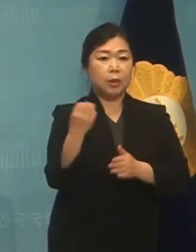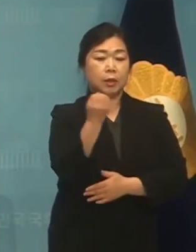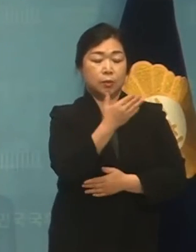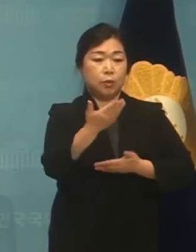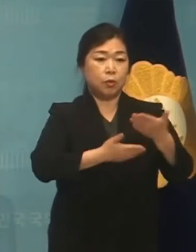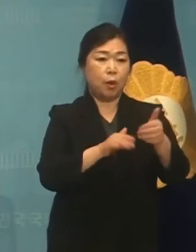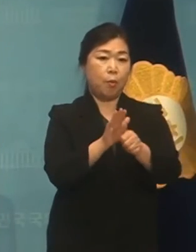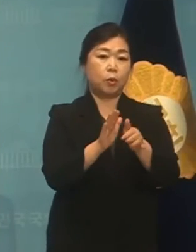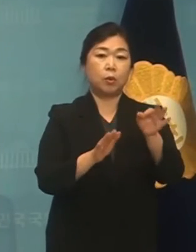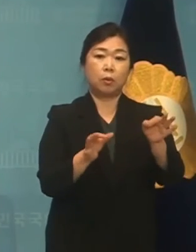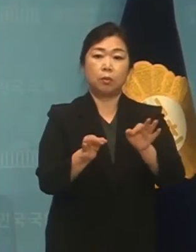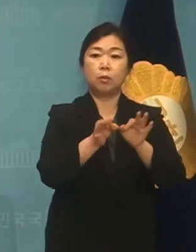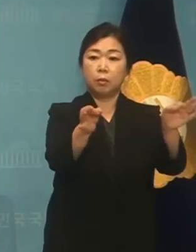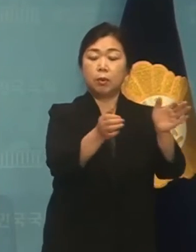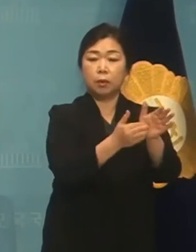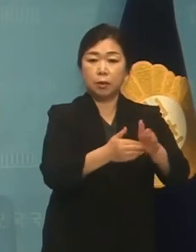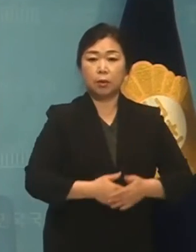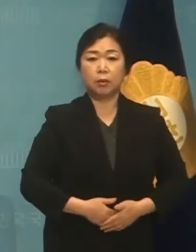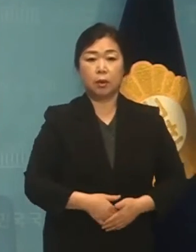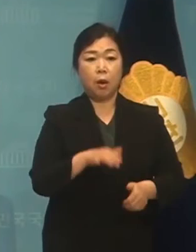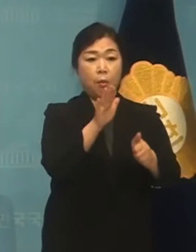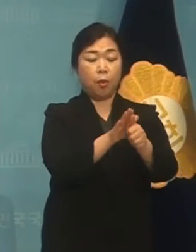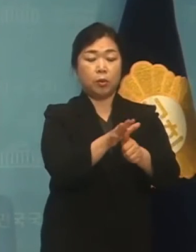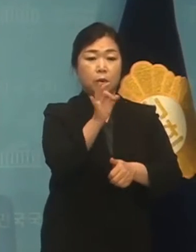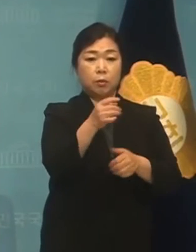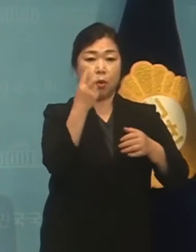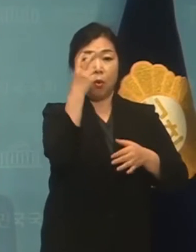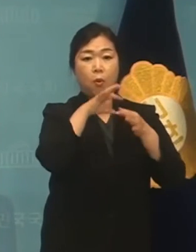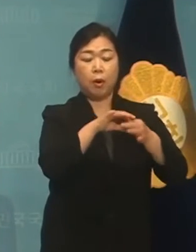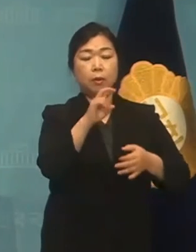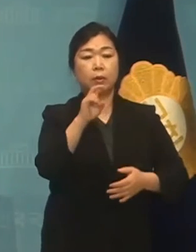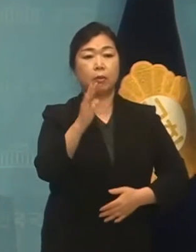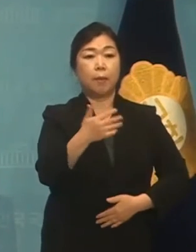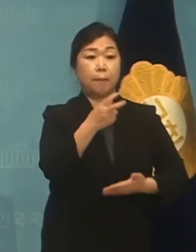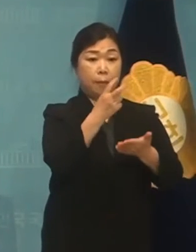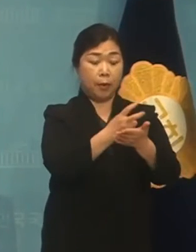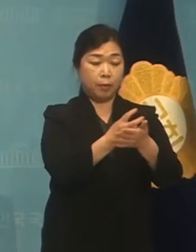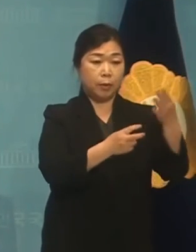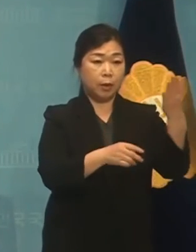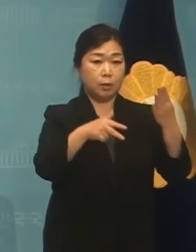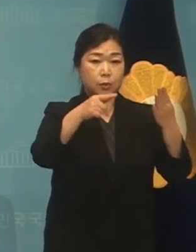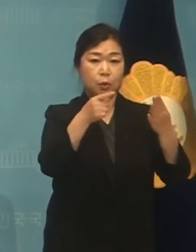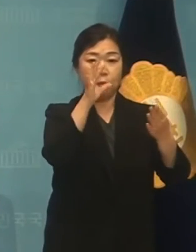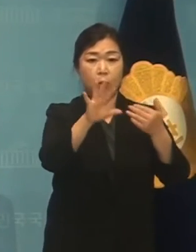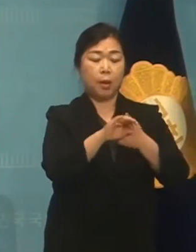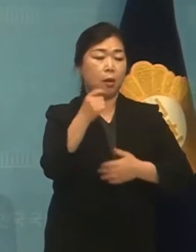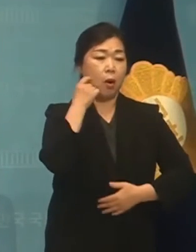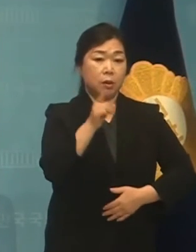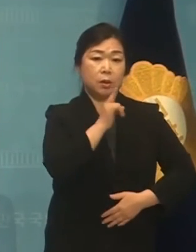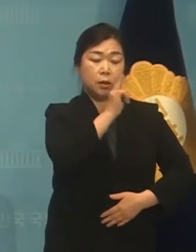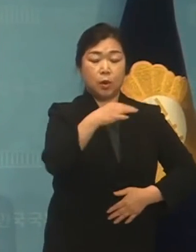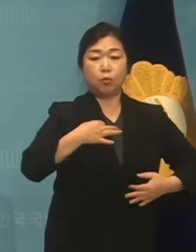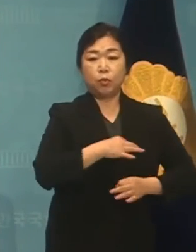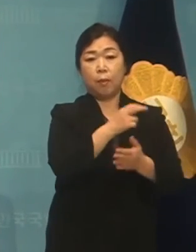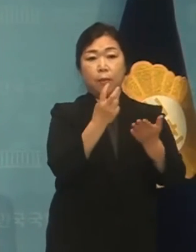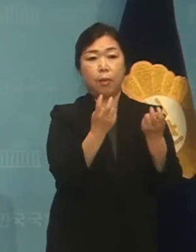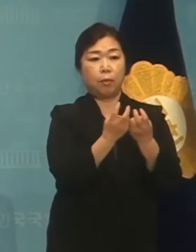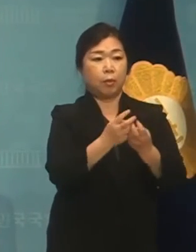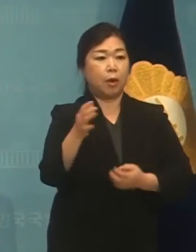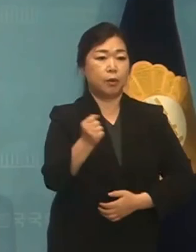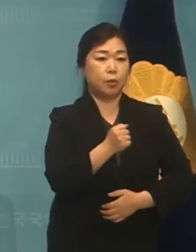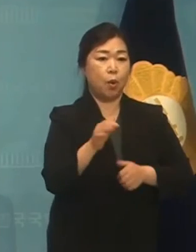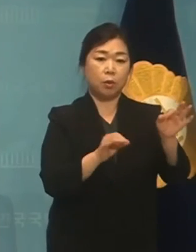지급했습니다. 보조금 관리에 관한 법률 제40조는 거짓 신청이나 그 밖에 부정한 방법으로